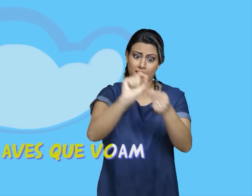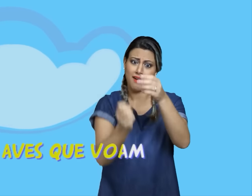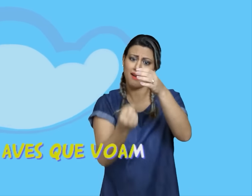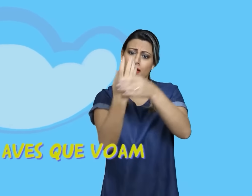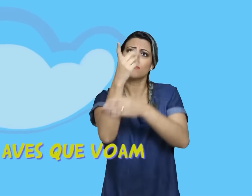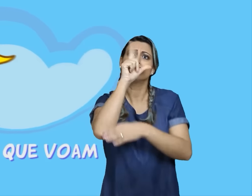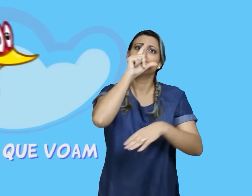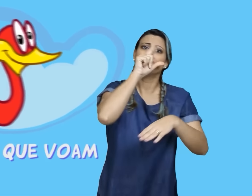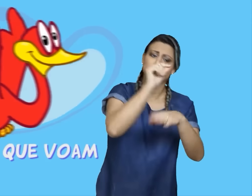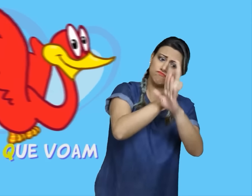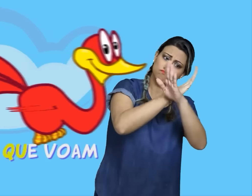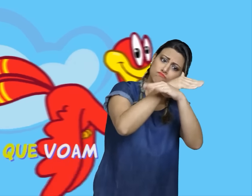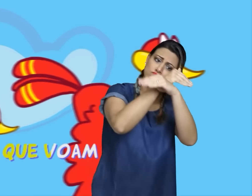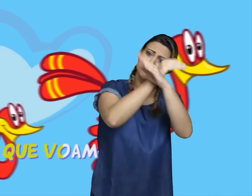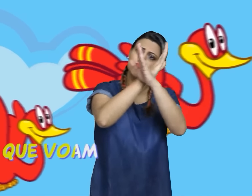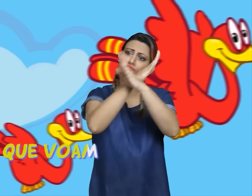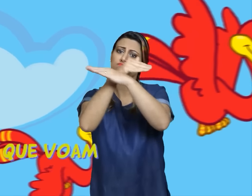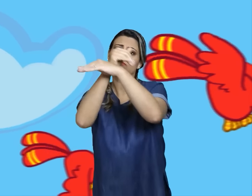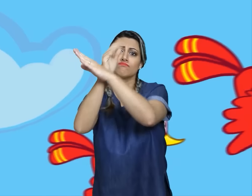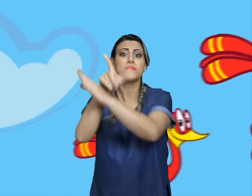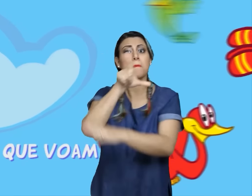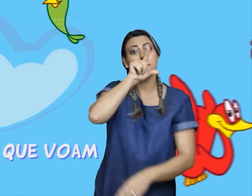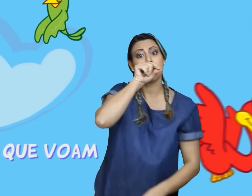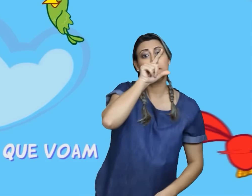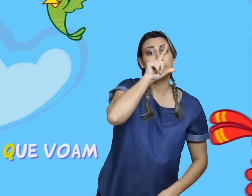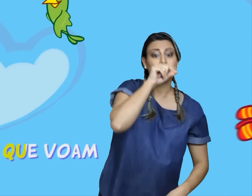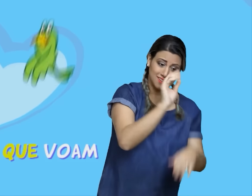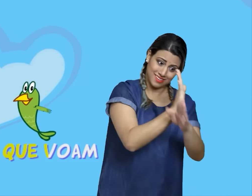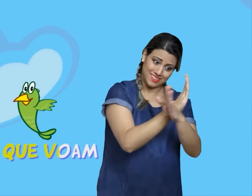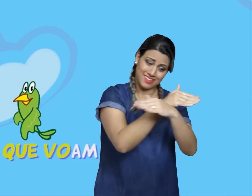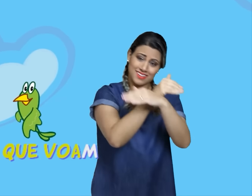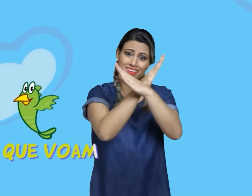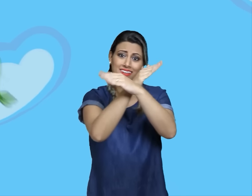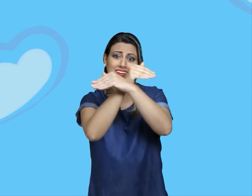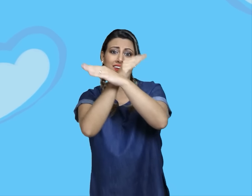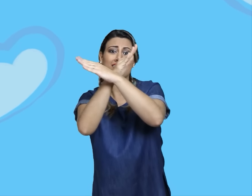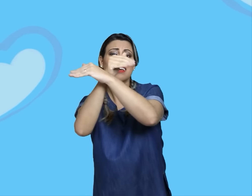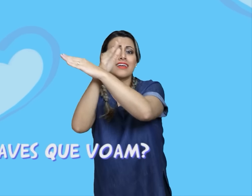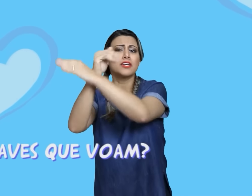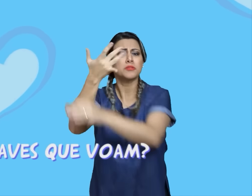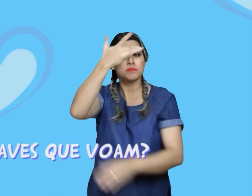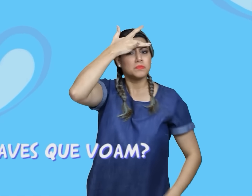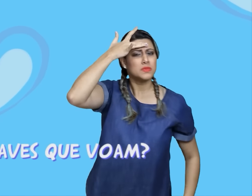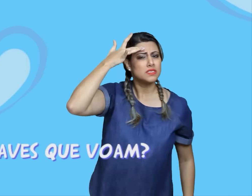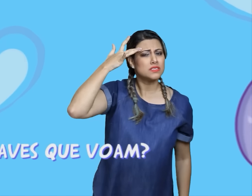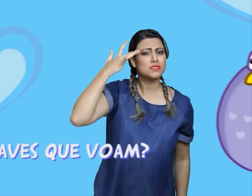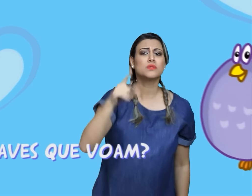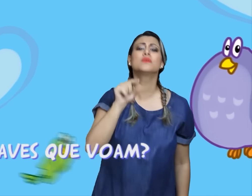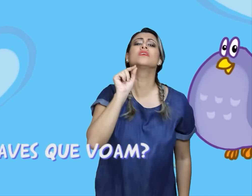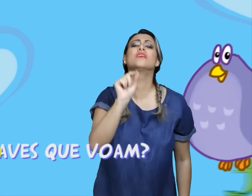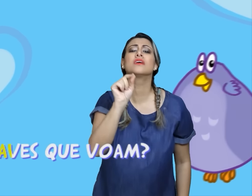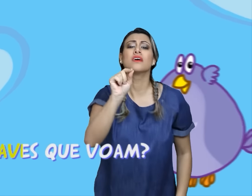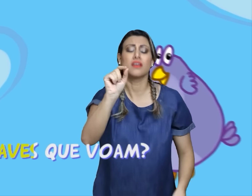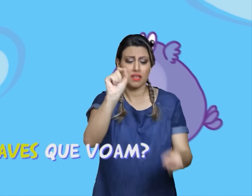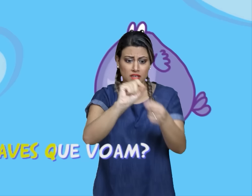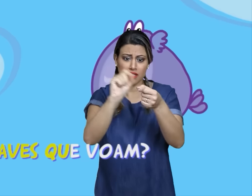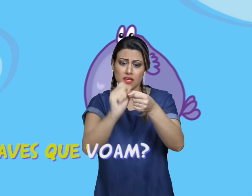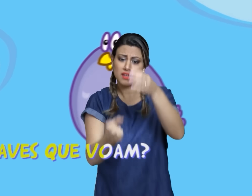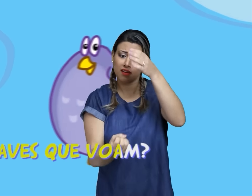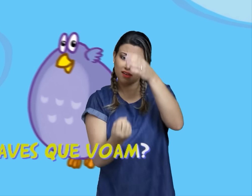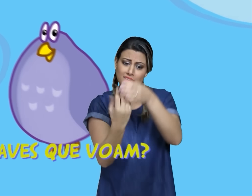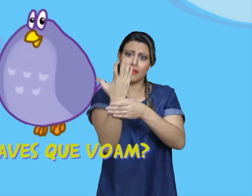que voam, as aves que voam, as aves que voam? Quem fez as aves